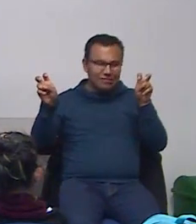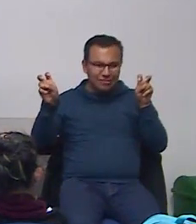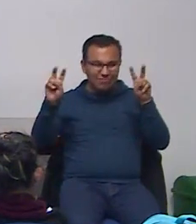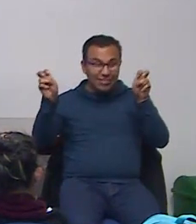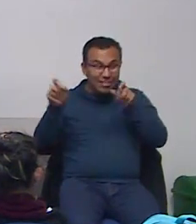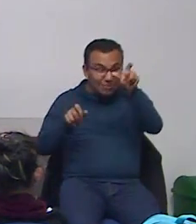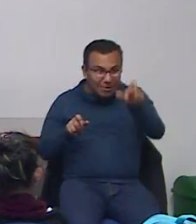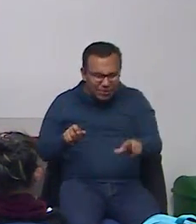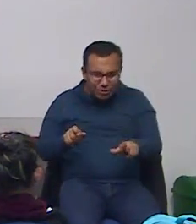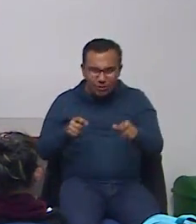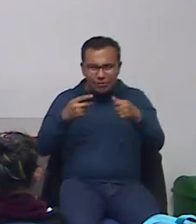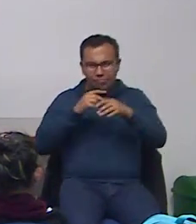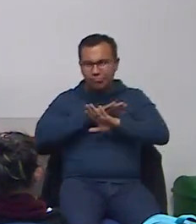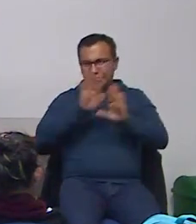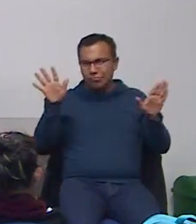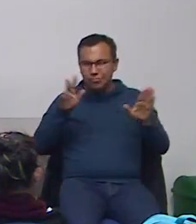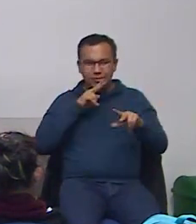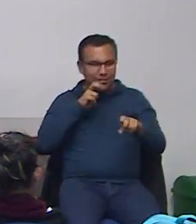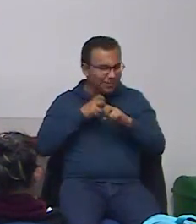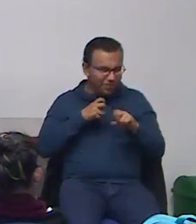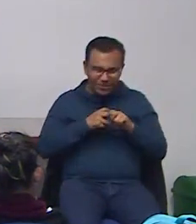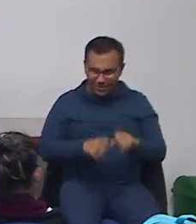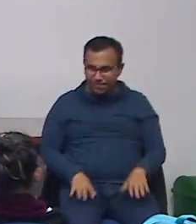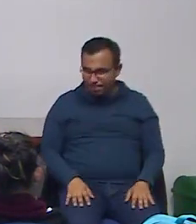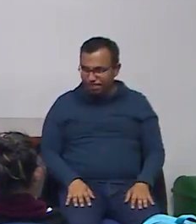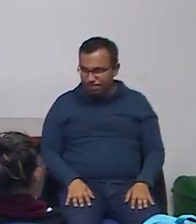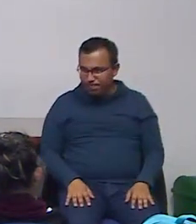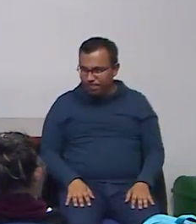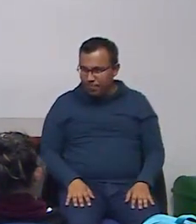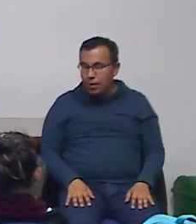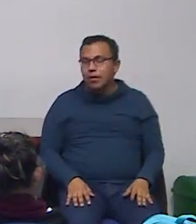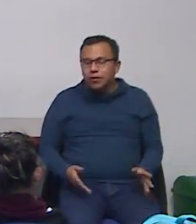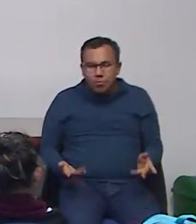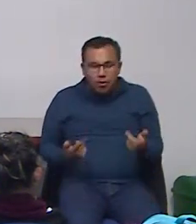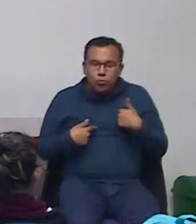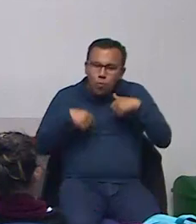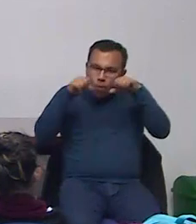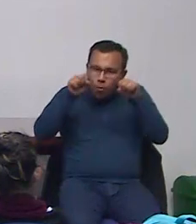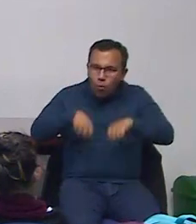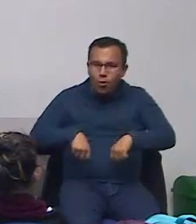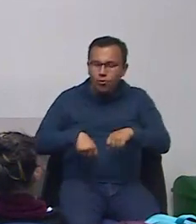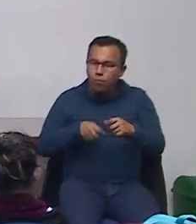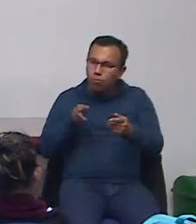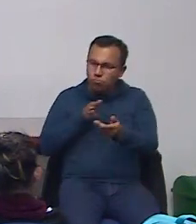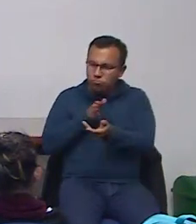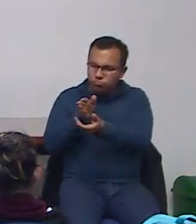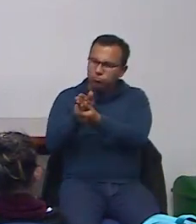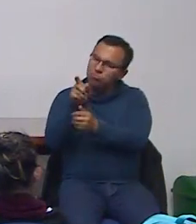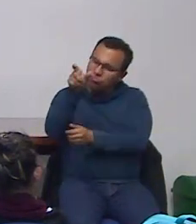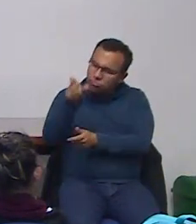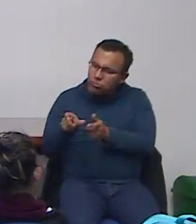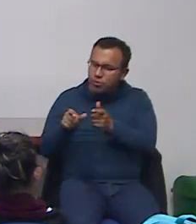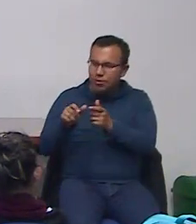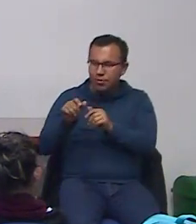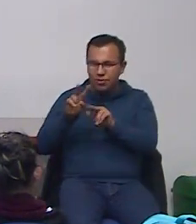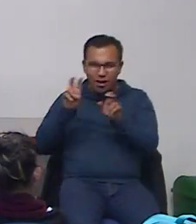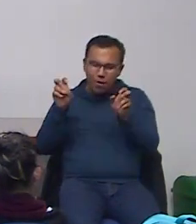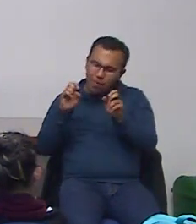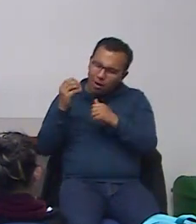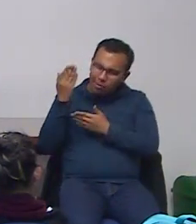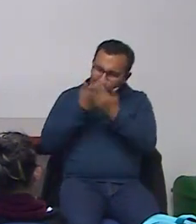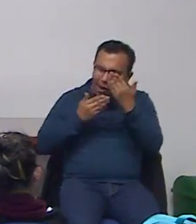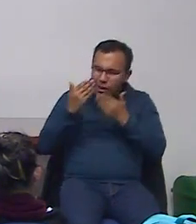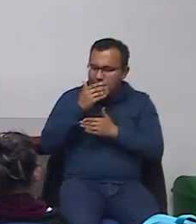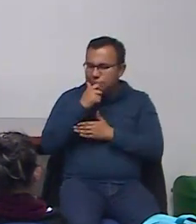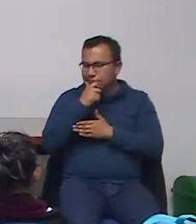entiende el ser humano eh pero es Digamos como como nos nos permite tener la base para hacer una intervención clínica para hacer